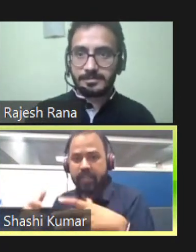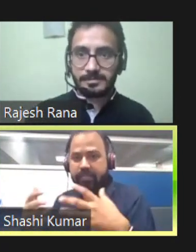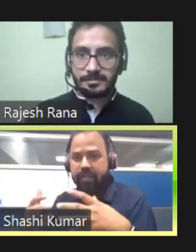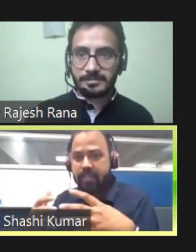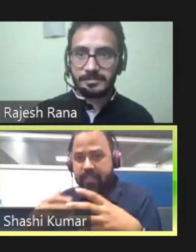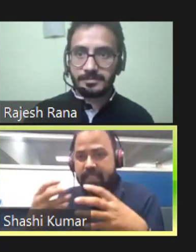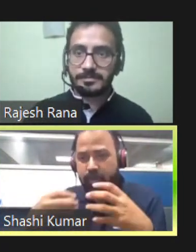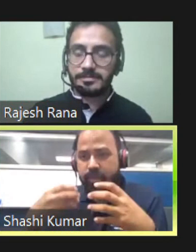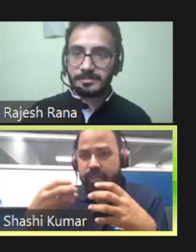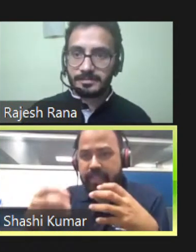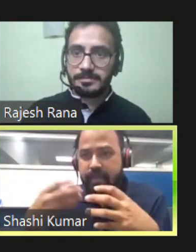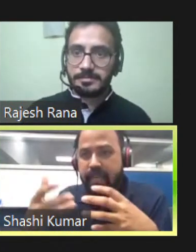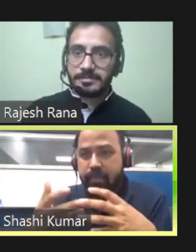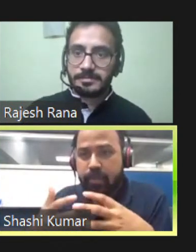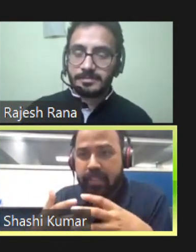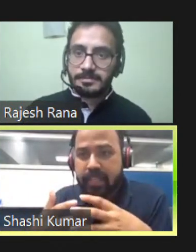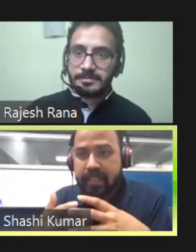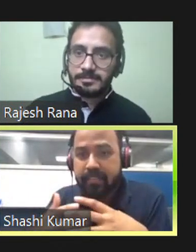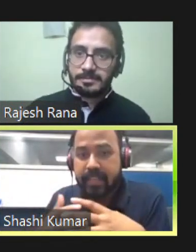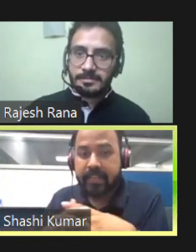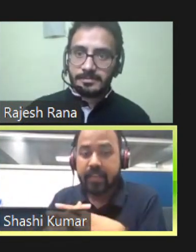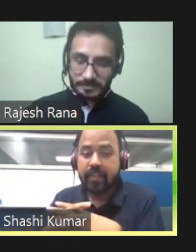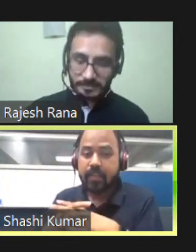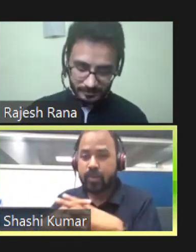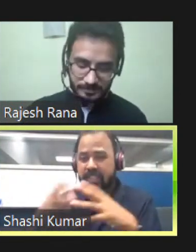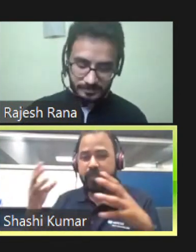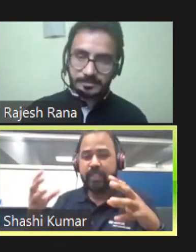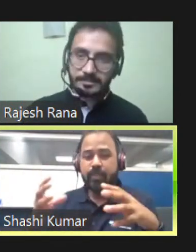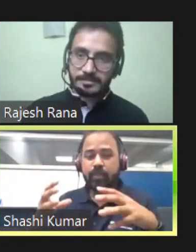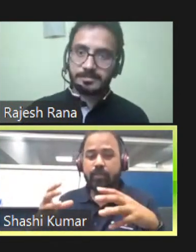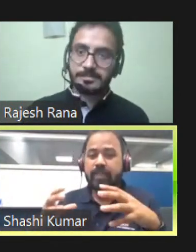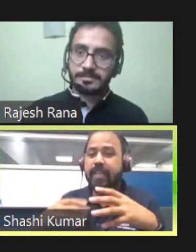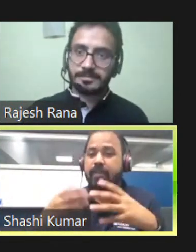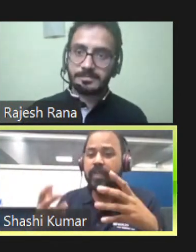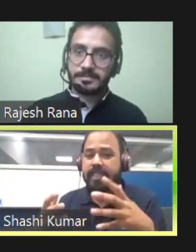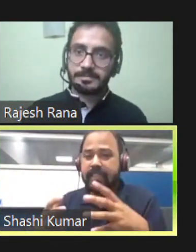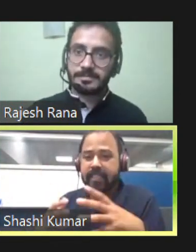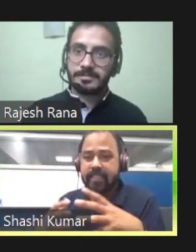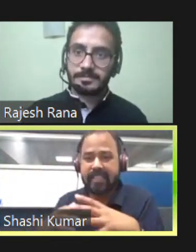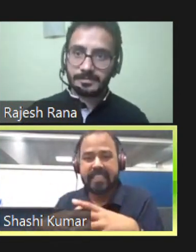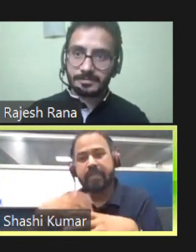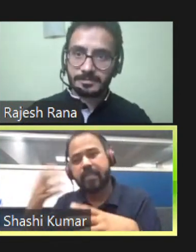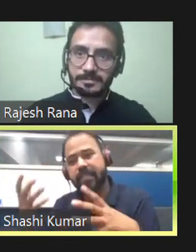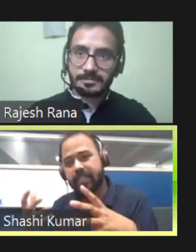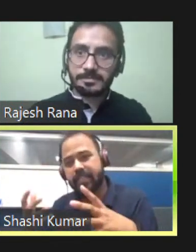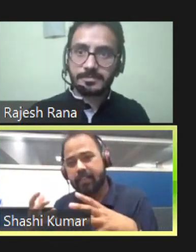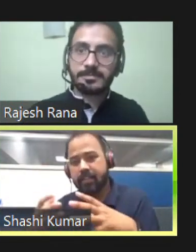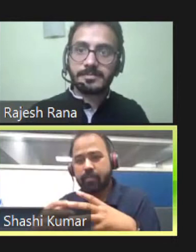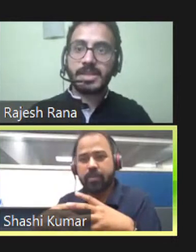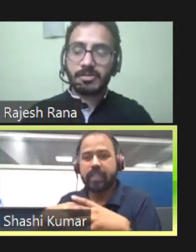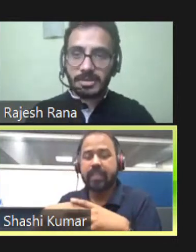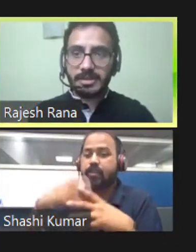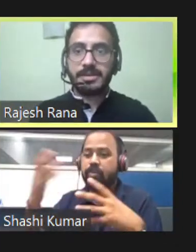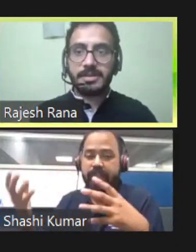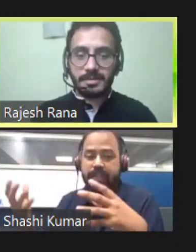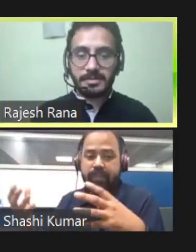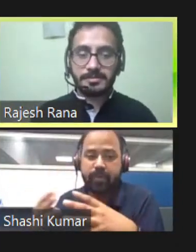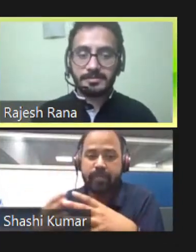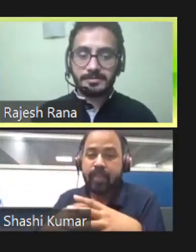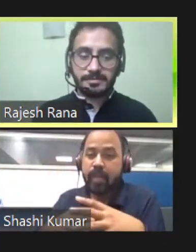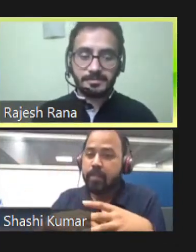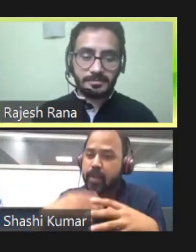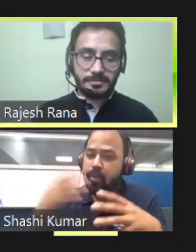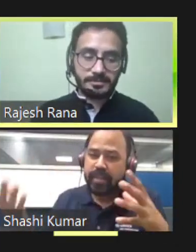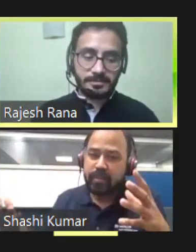अबाउट डेफ कल्चर, जैसे कुछ चीजें मैंने आपको बताई, राइट। कुछ चीजें होती जो नहीं बोलनी चाहिए, जैसे डिसेबिलिटी वर्ड Right. अवॉइड